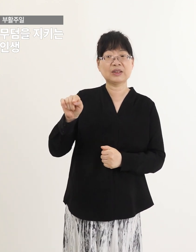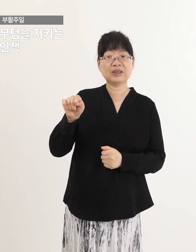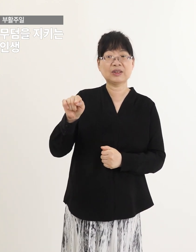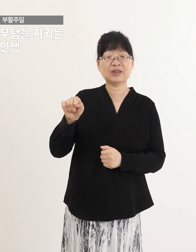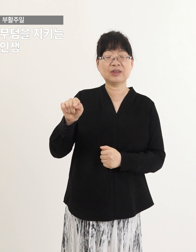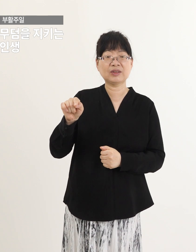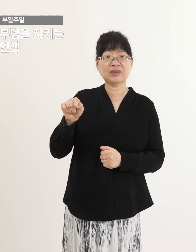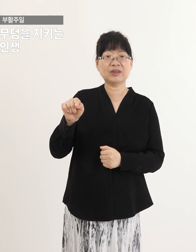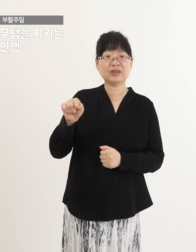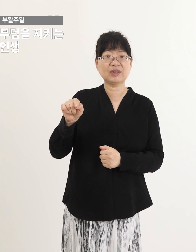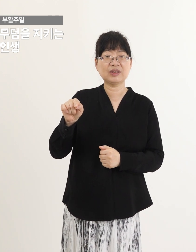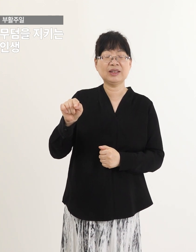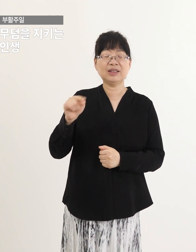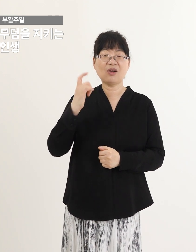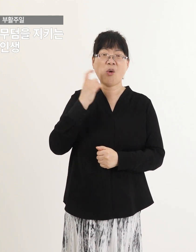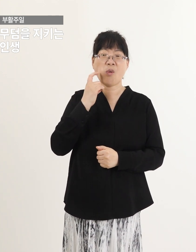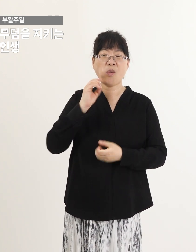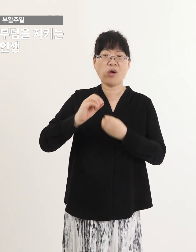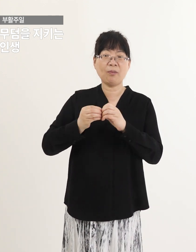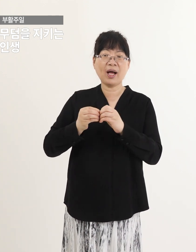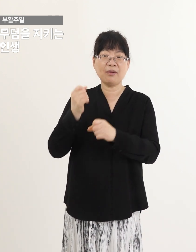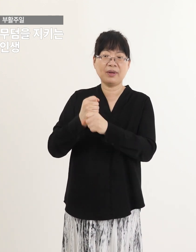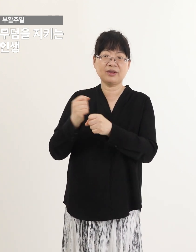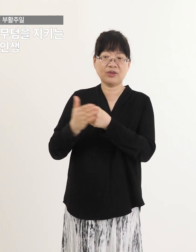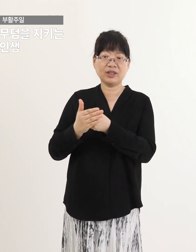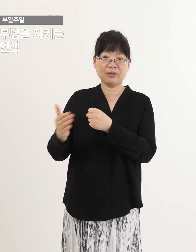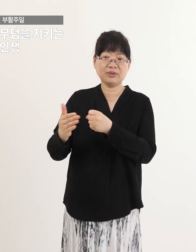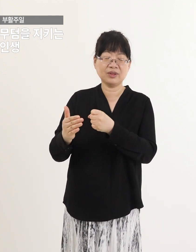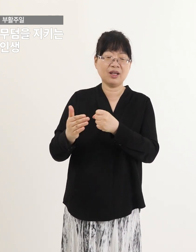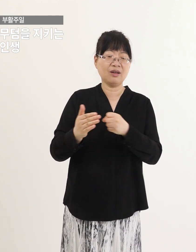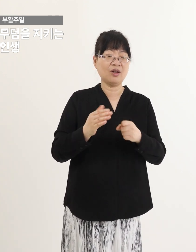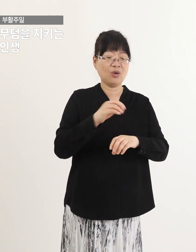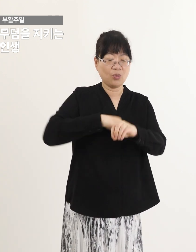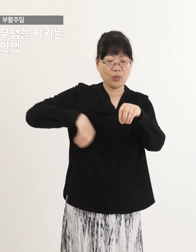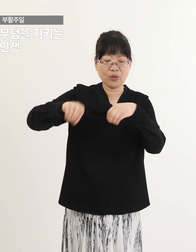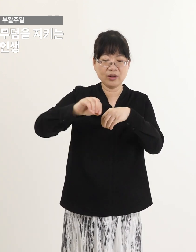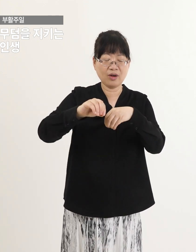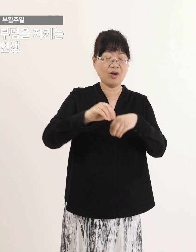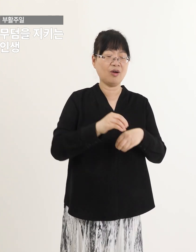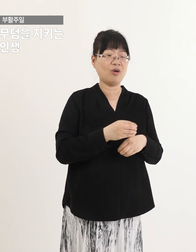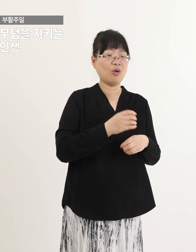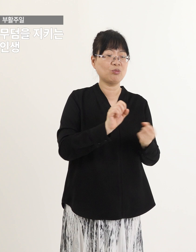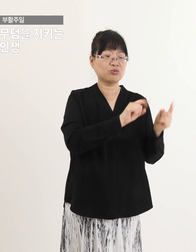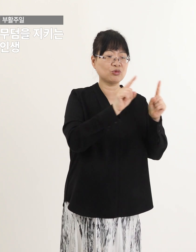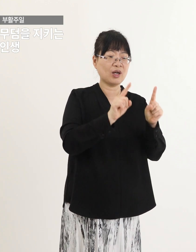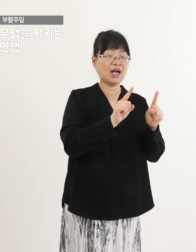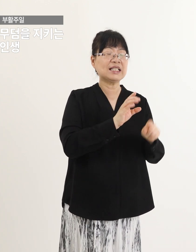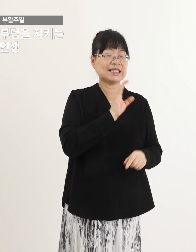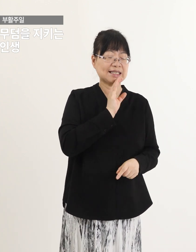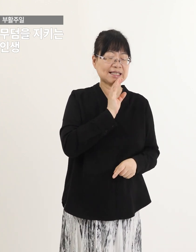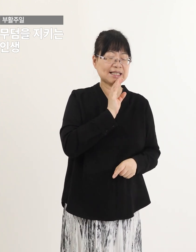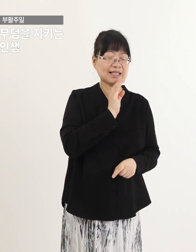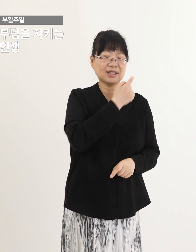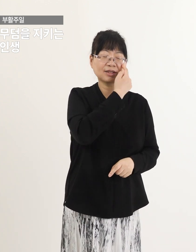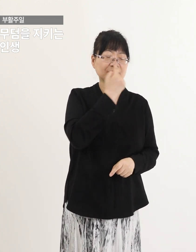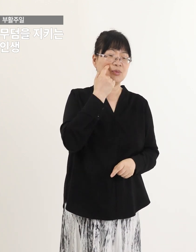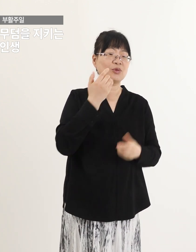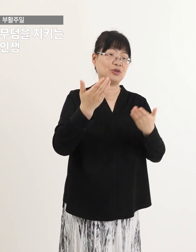부활의 진정성을 사실 역으로 증명하는 겁니다. 오히려. 근데